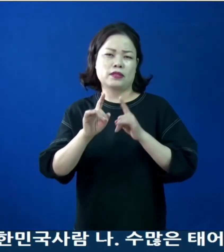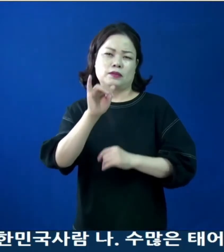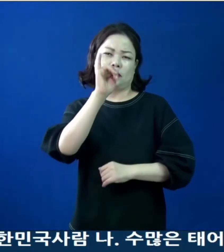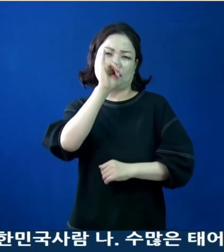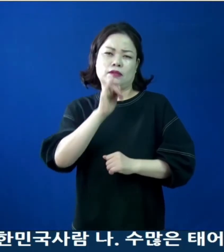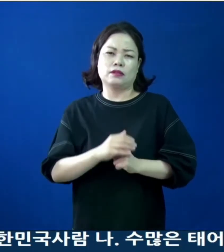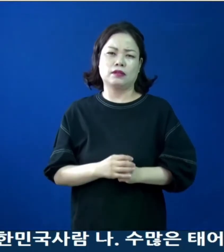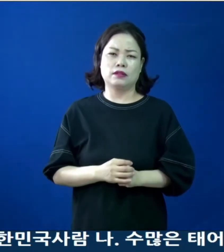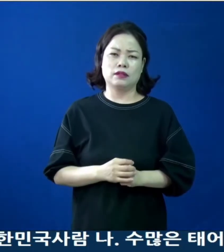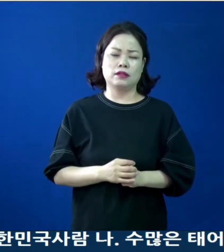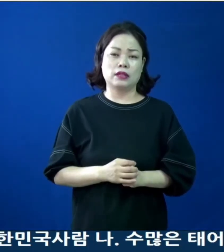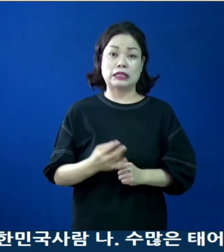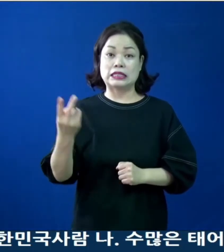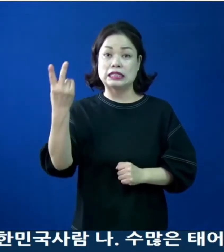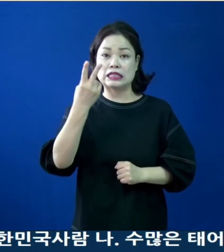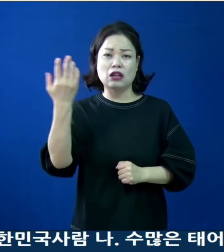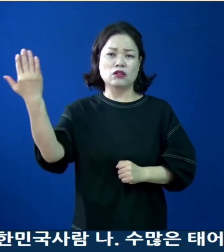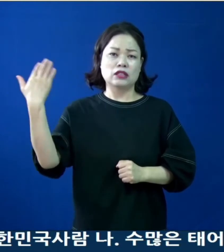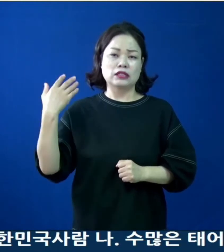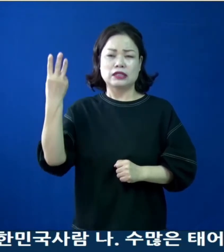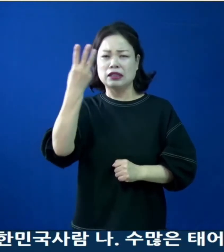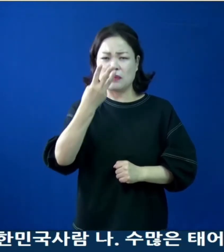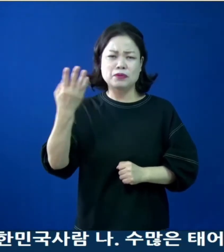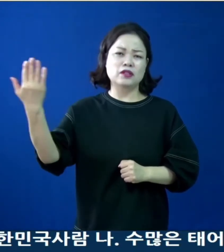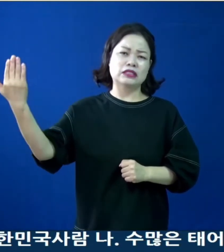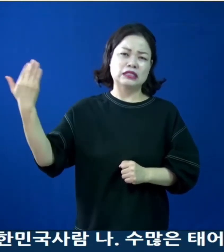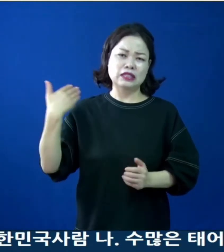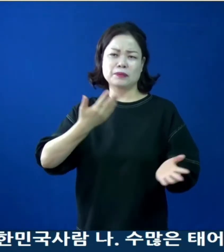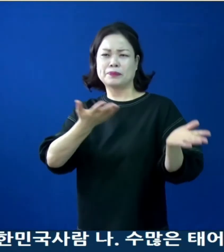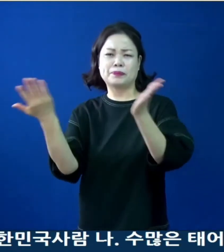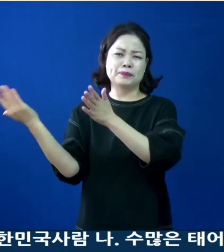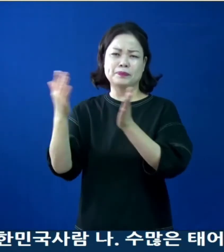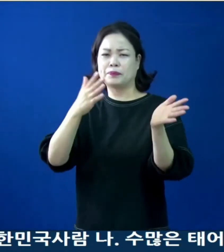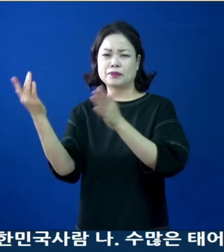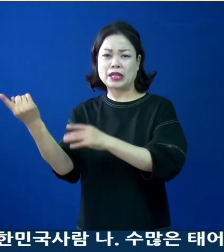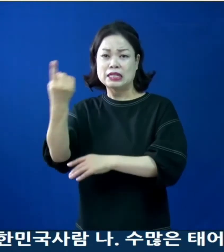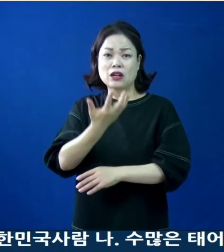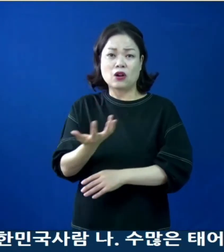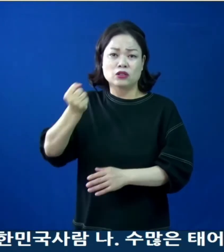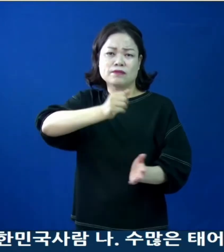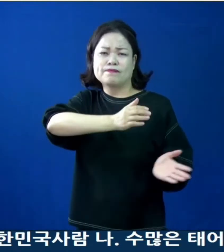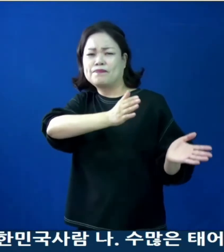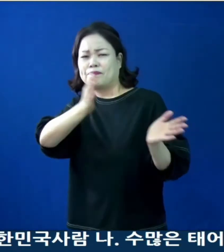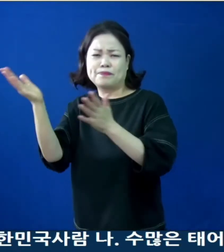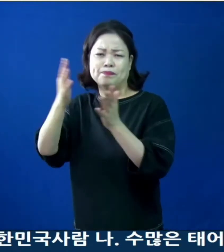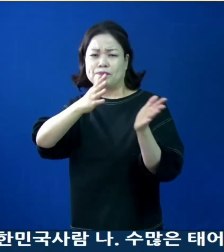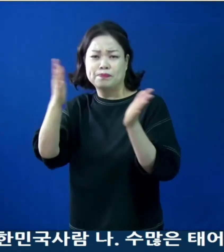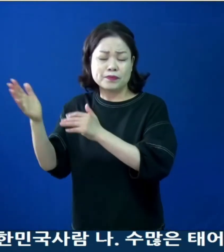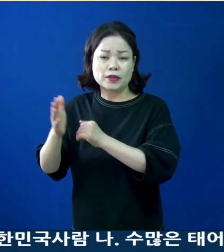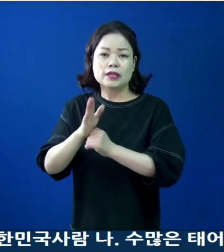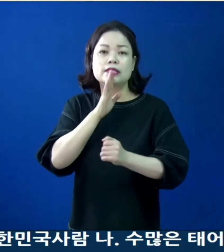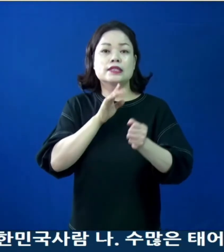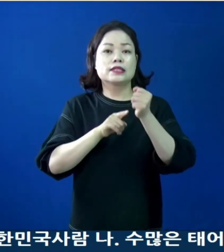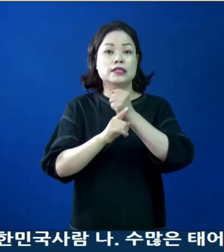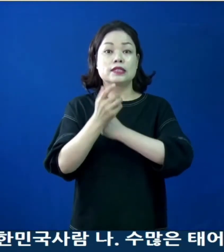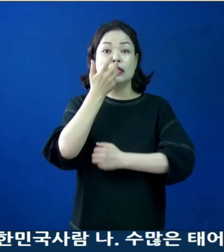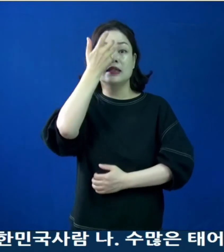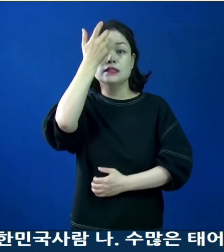있습니다. 2000년이 지나든 3000년이 지나든 1억 년이 지나든 진리의